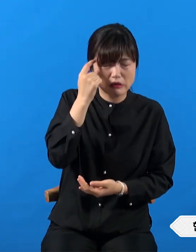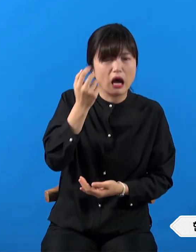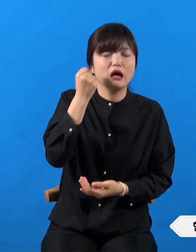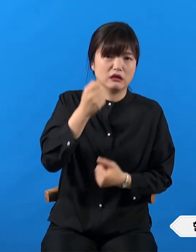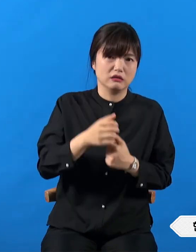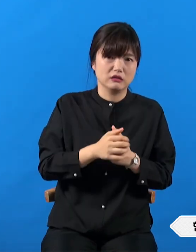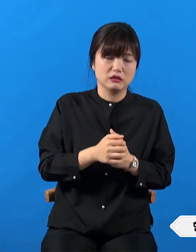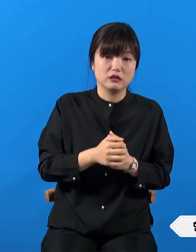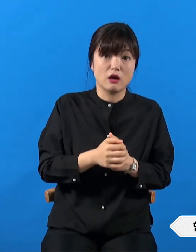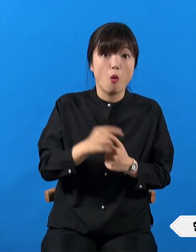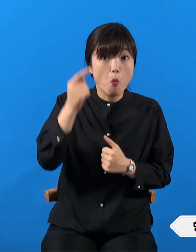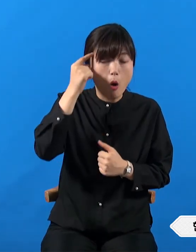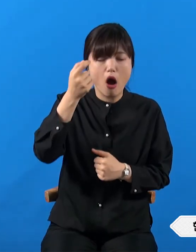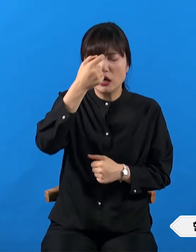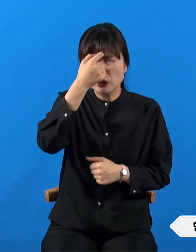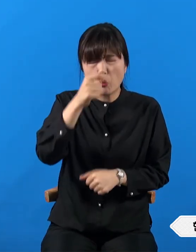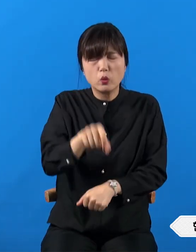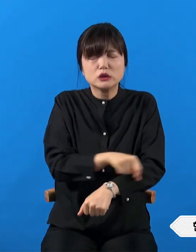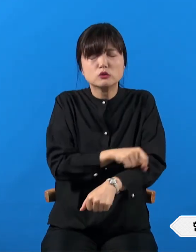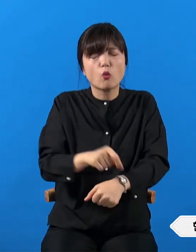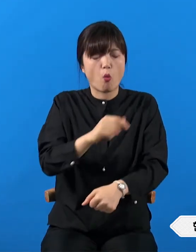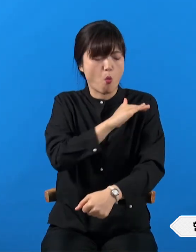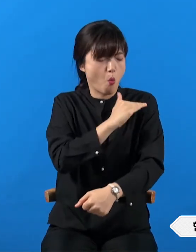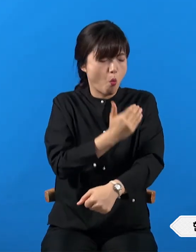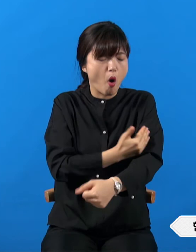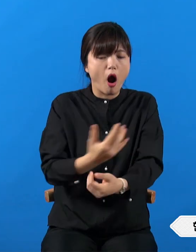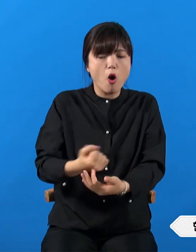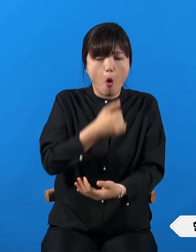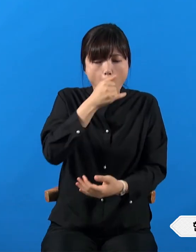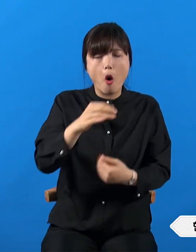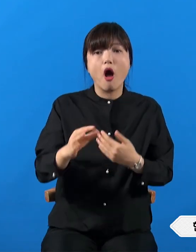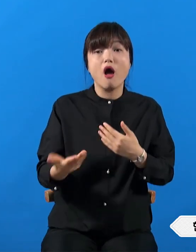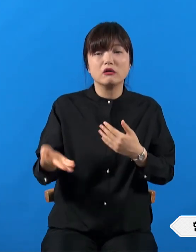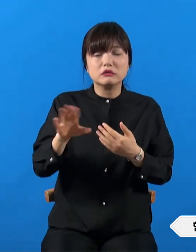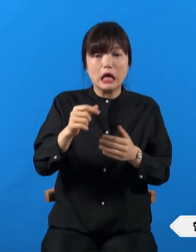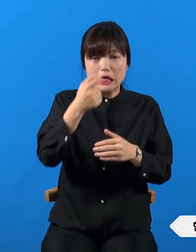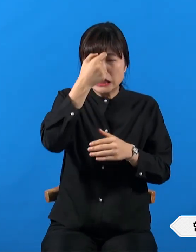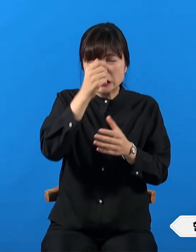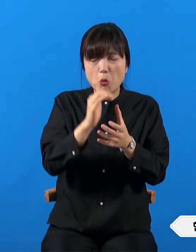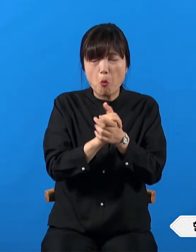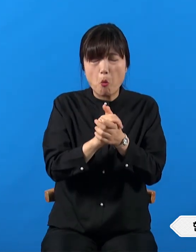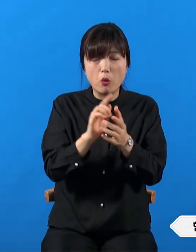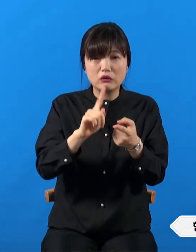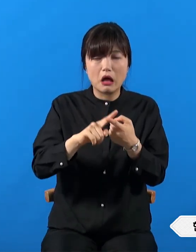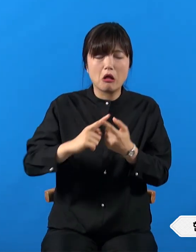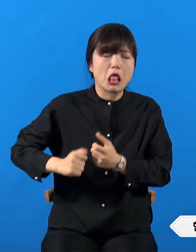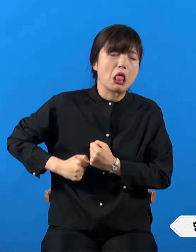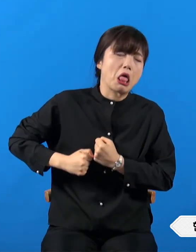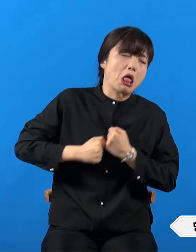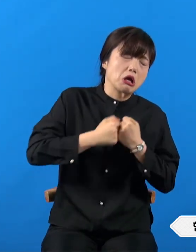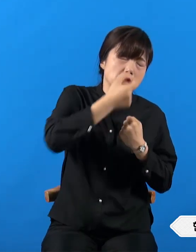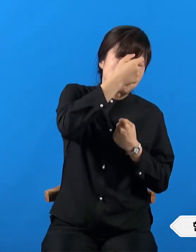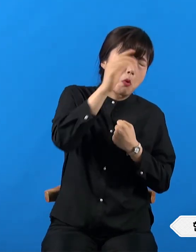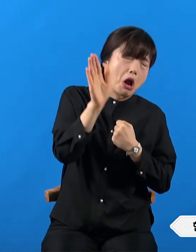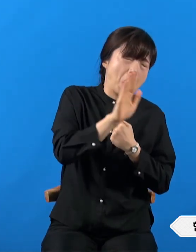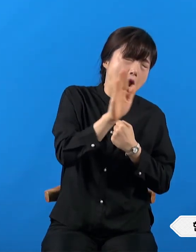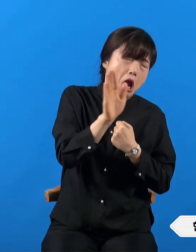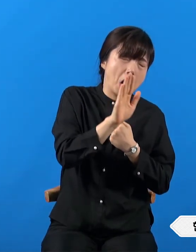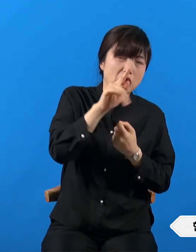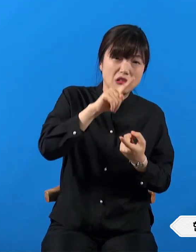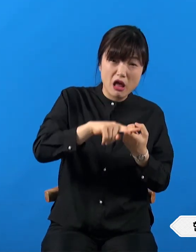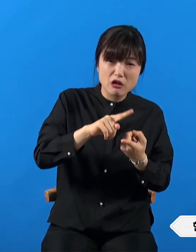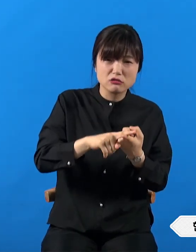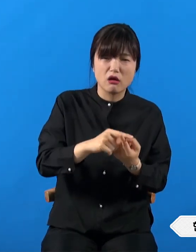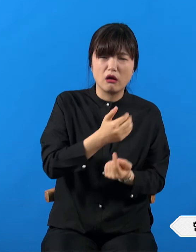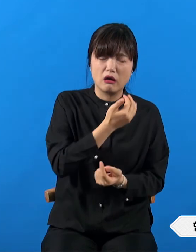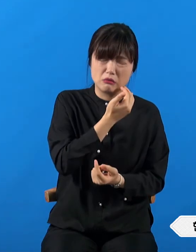하는 큰 특권을 부여받았으면서도 잘 기도하지 않고 늘 미지근하게 사는 우리들이